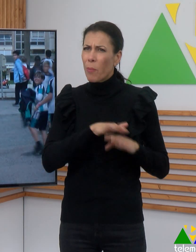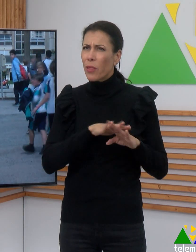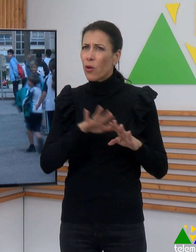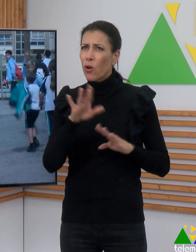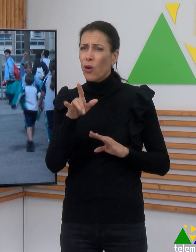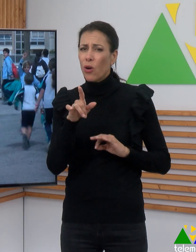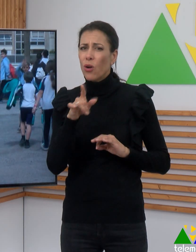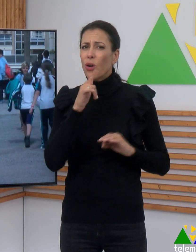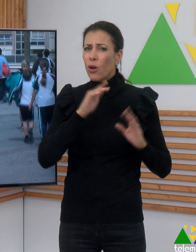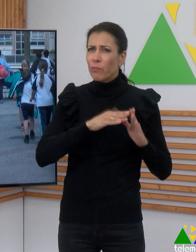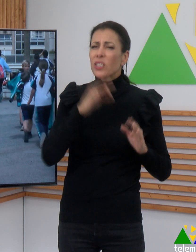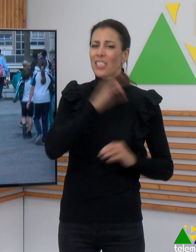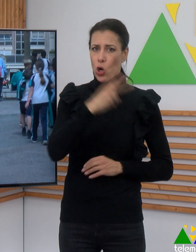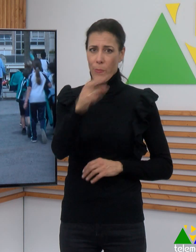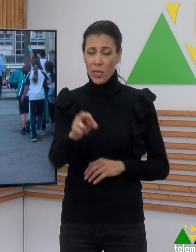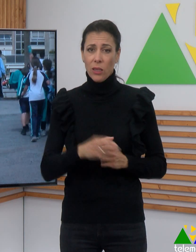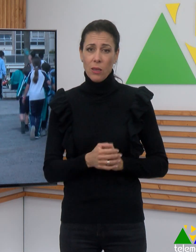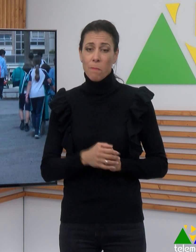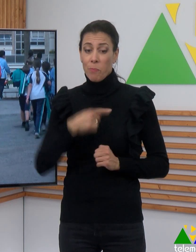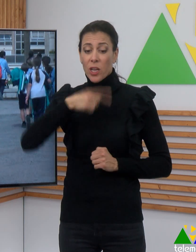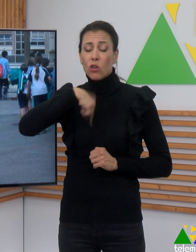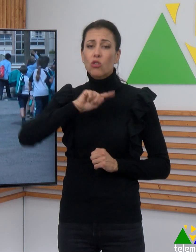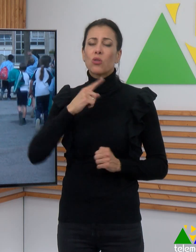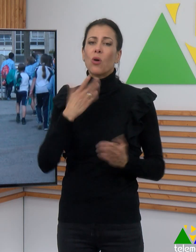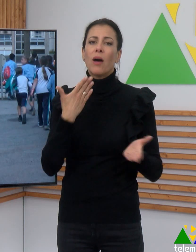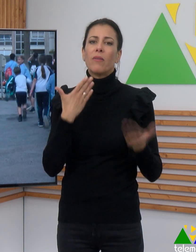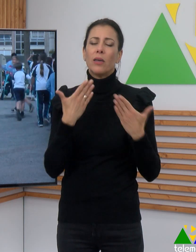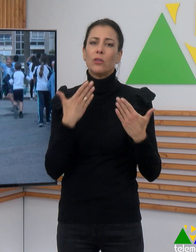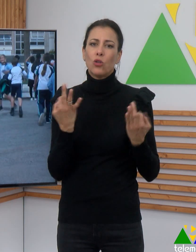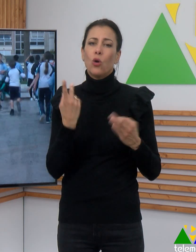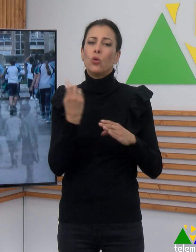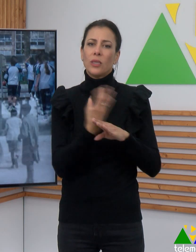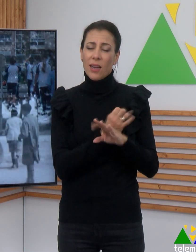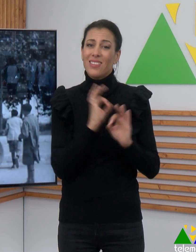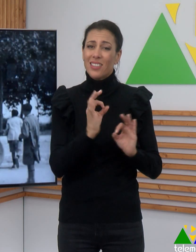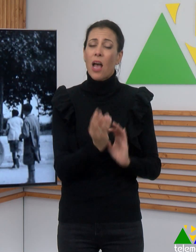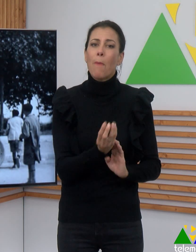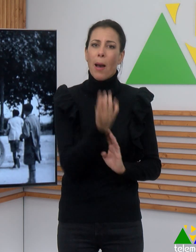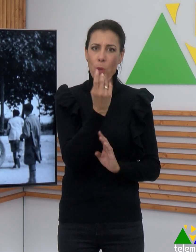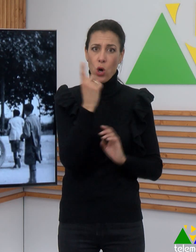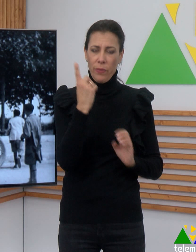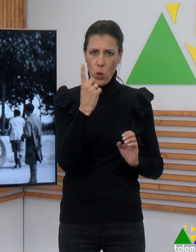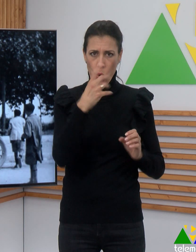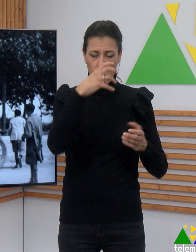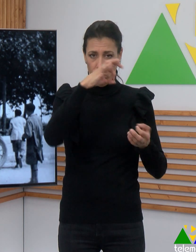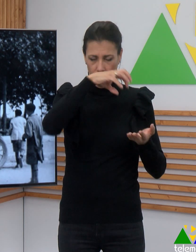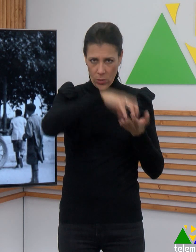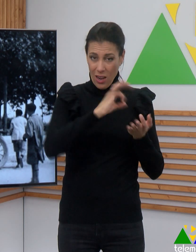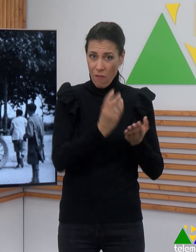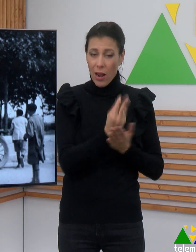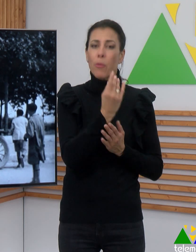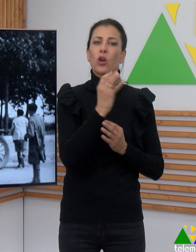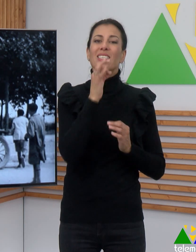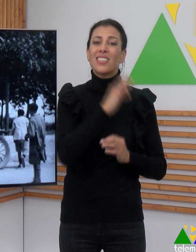del tren del puerto del siglo XX. Lo que estamos hablando de un tren a vapor, de un tranvía a vapor del